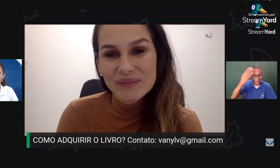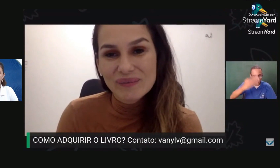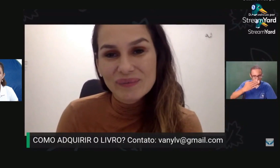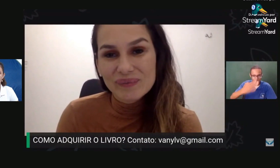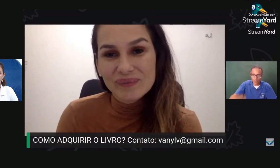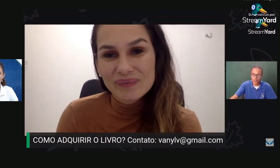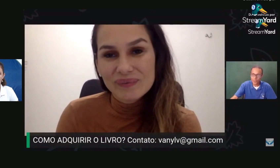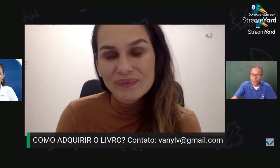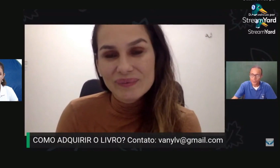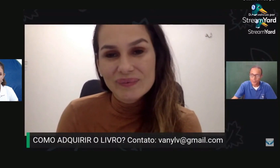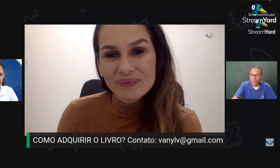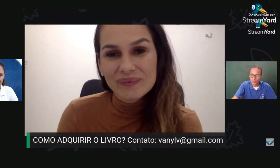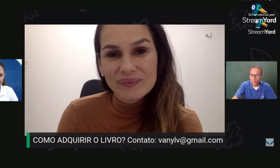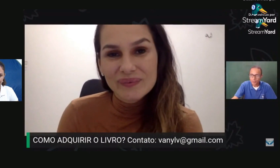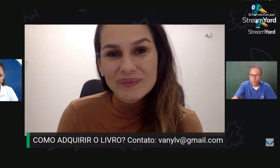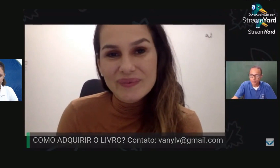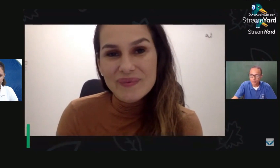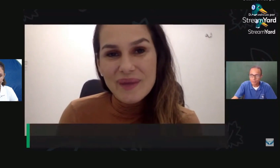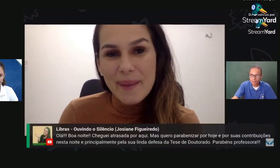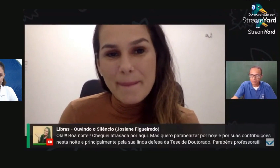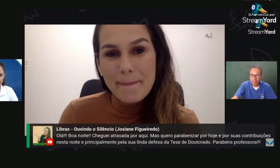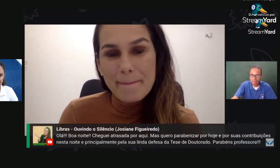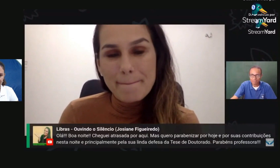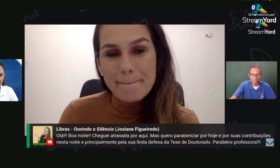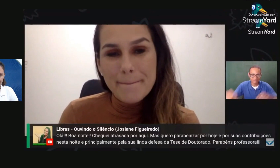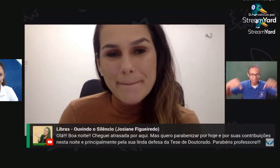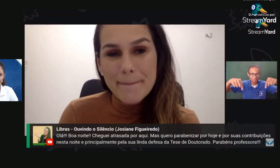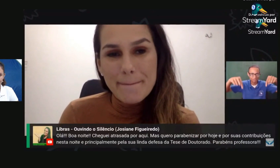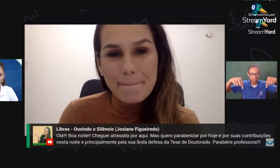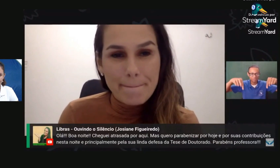Olha, a professora Josiane